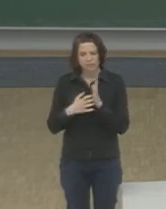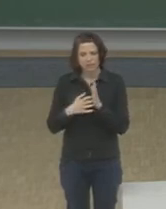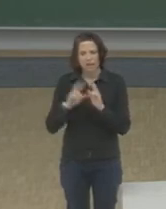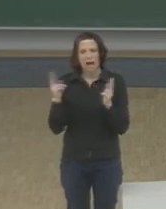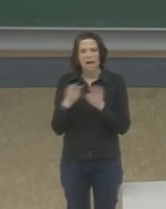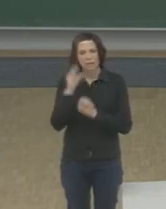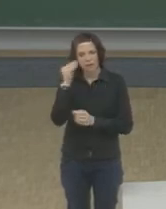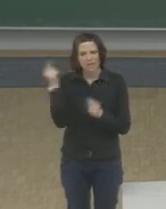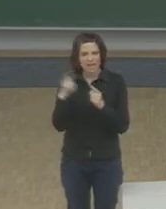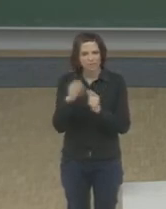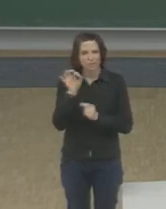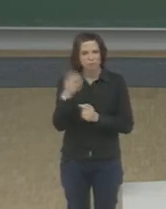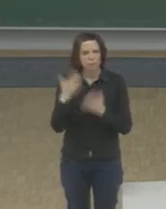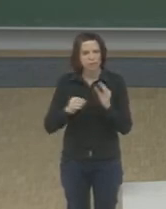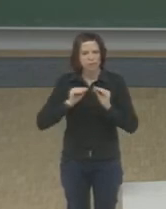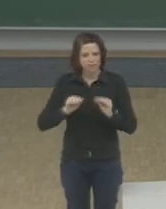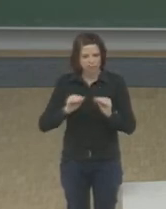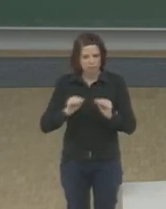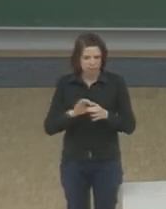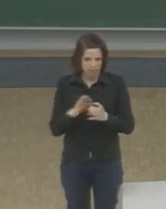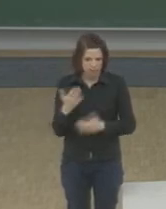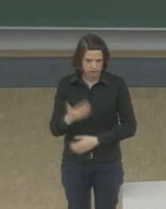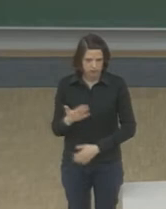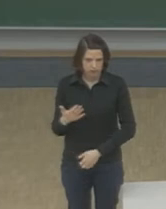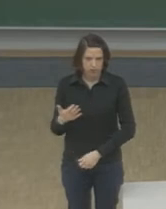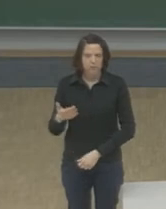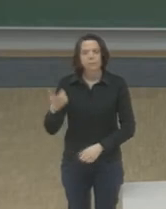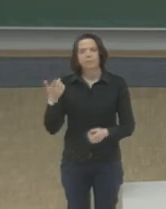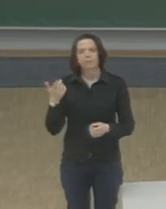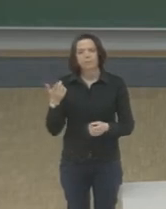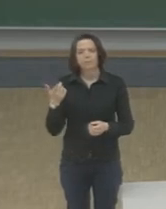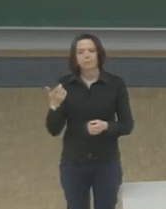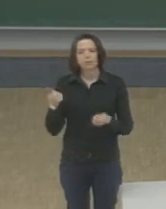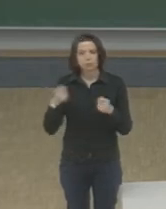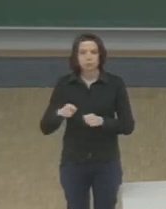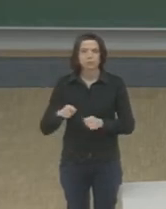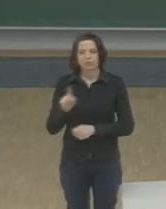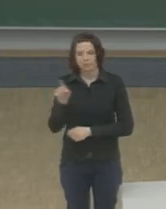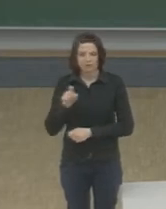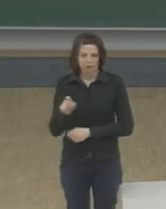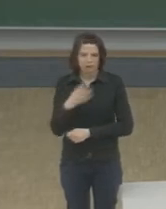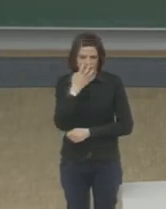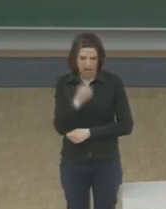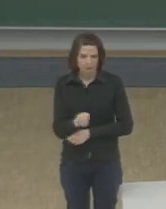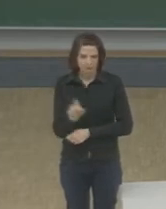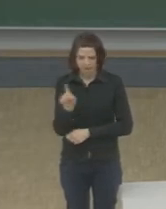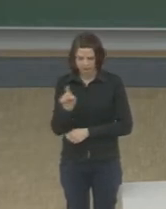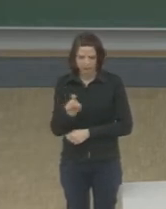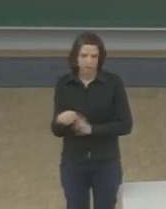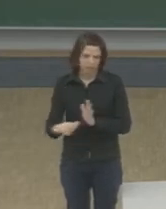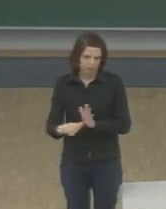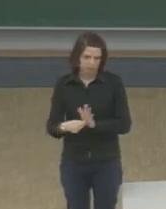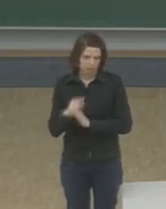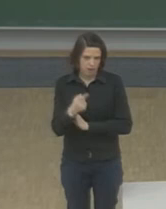für den Mathematikunterricht, der am Ende ausdrücklich und intentional ein Fragezeichen stehen hat. Hier wird eben